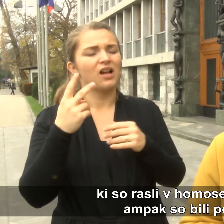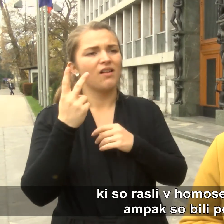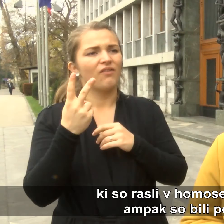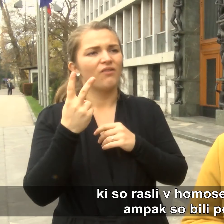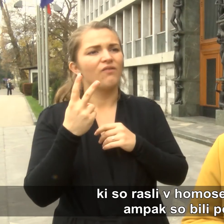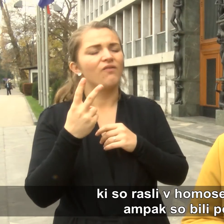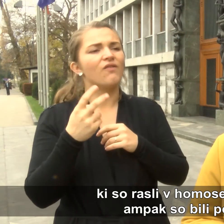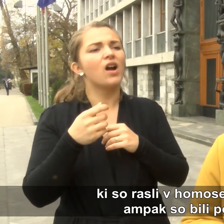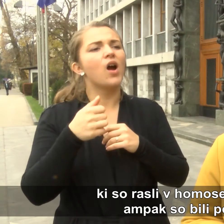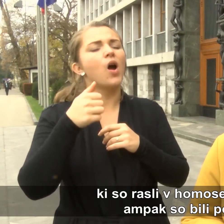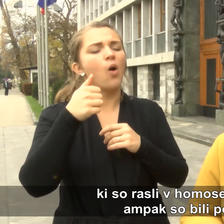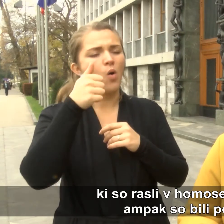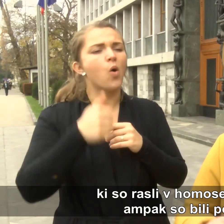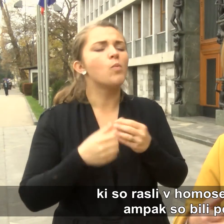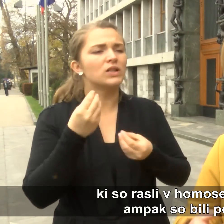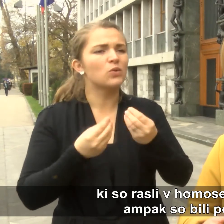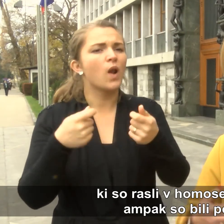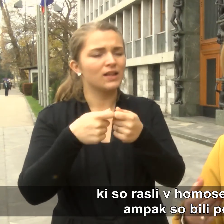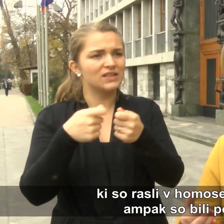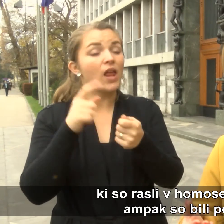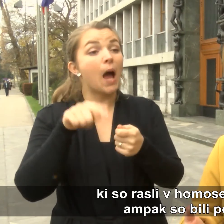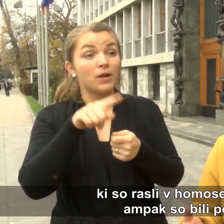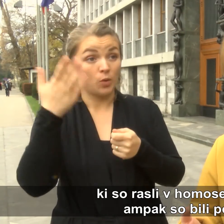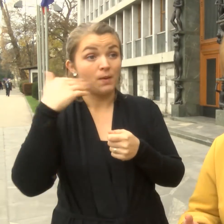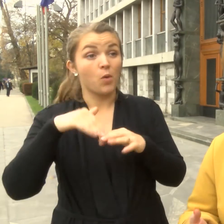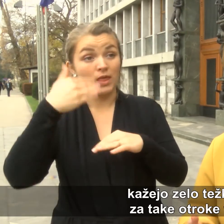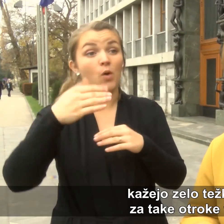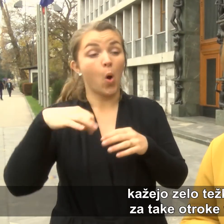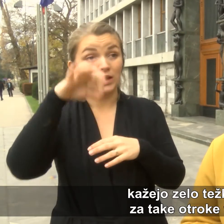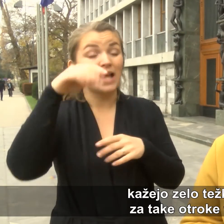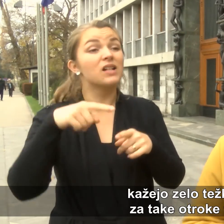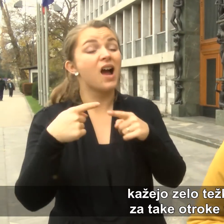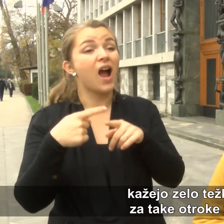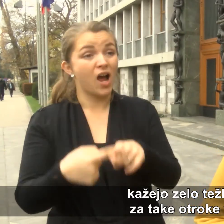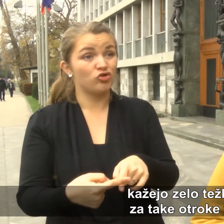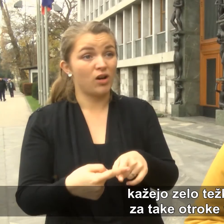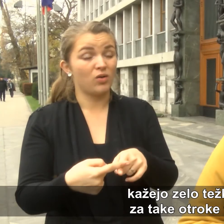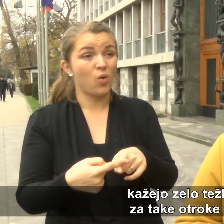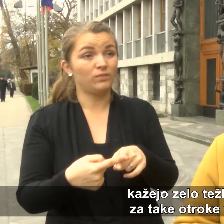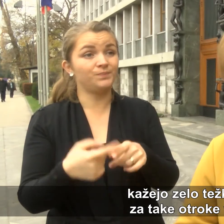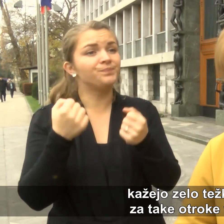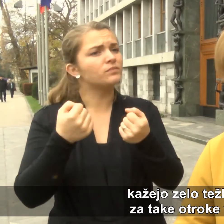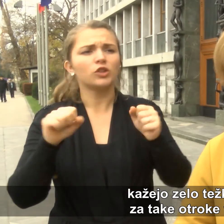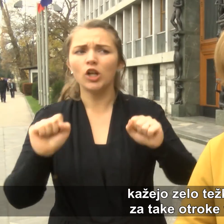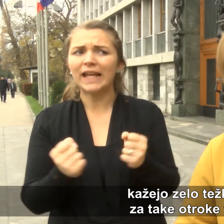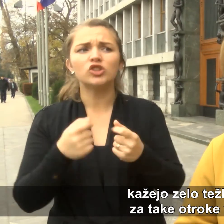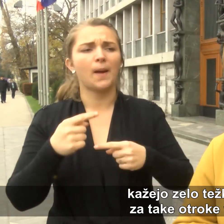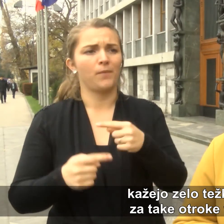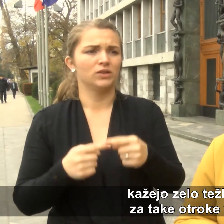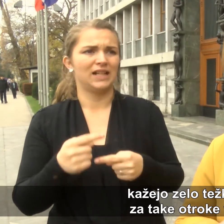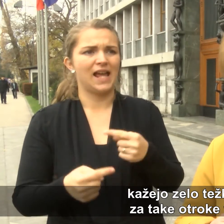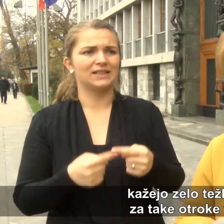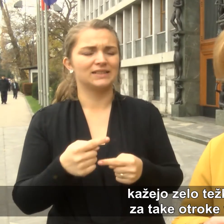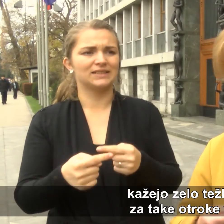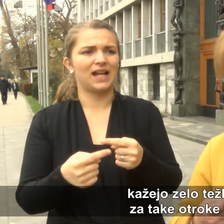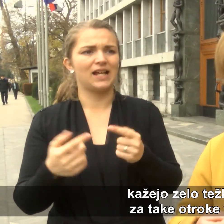zvezah, ampak so bili potem odrasli, kažejo zelo težke posledice za take